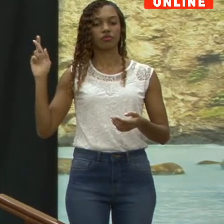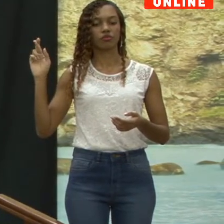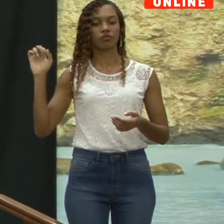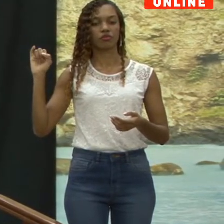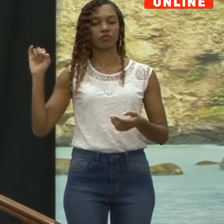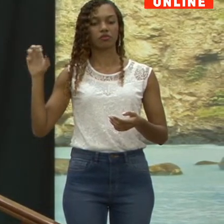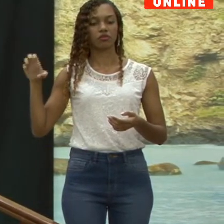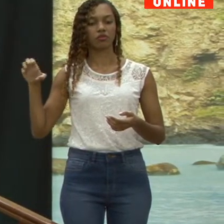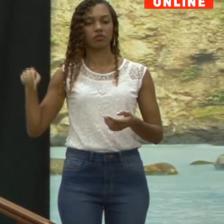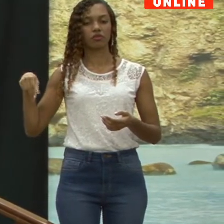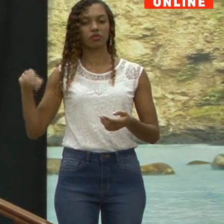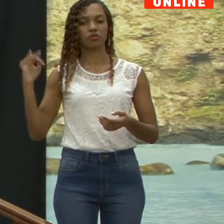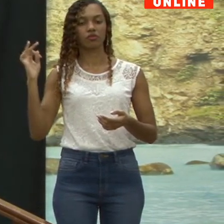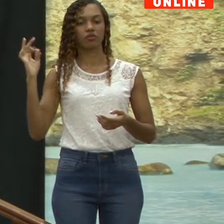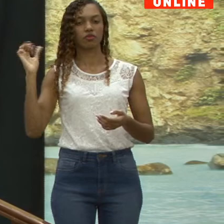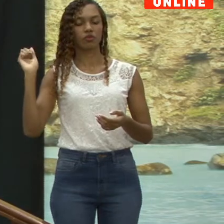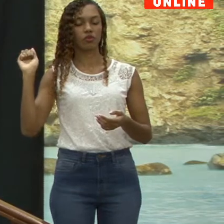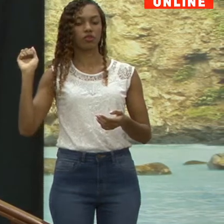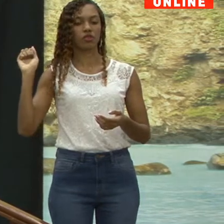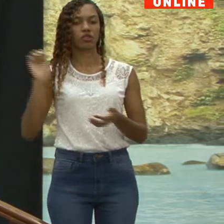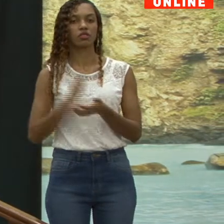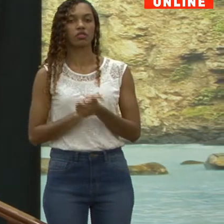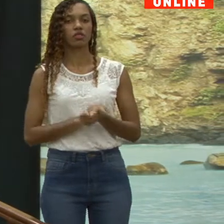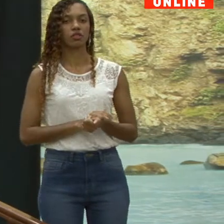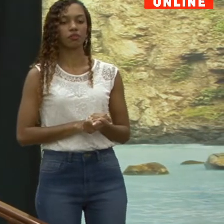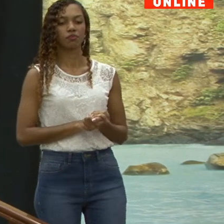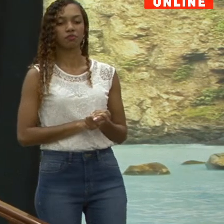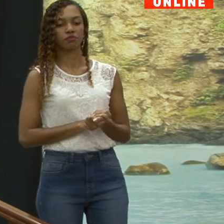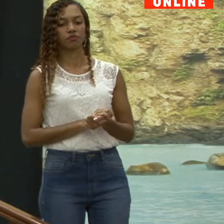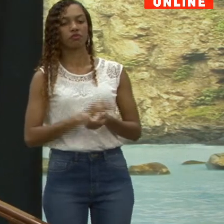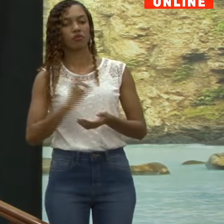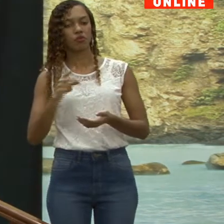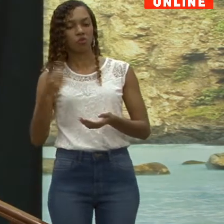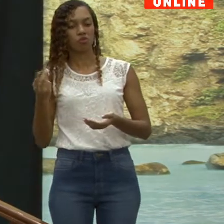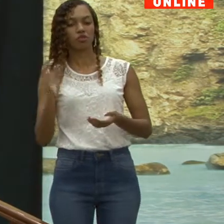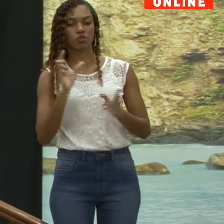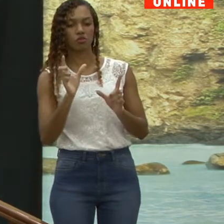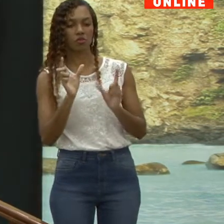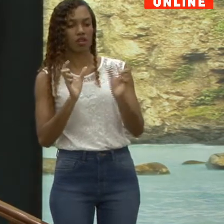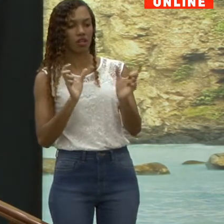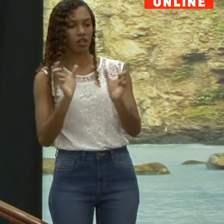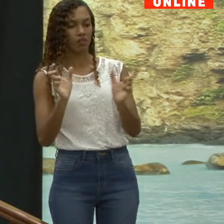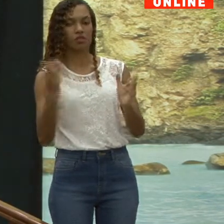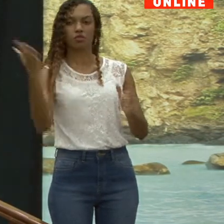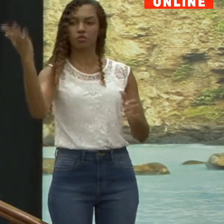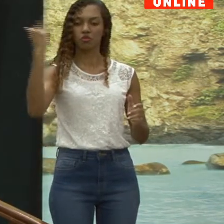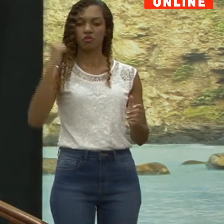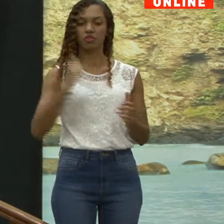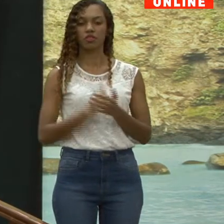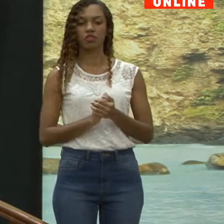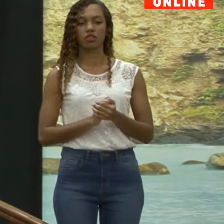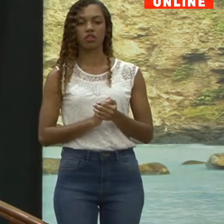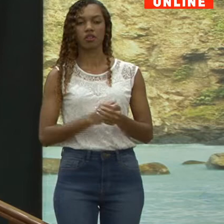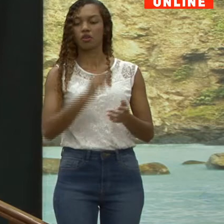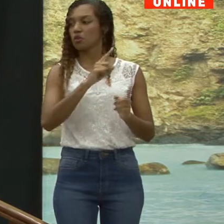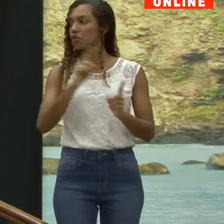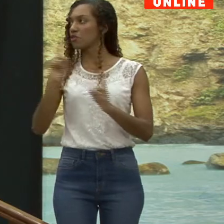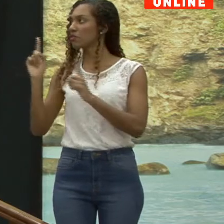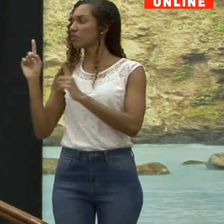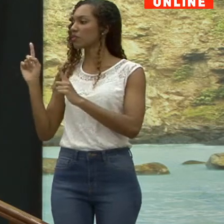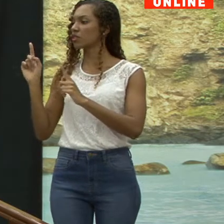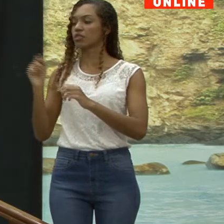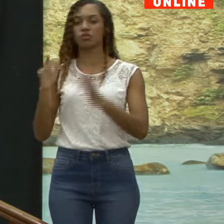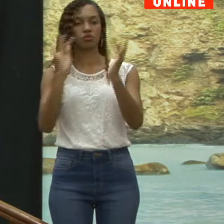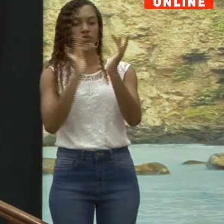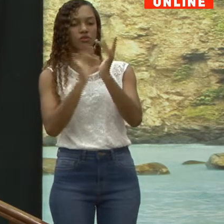isso. Em outras palavras, o Senhor nos convida, vira-te para Jesus.